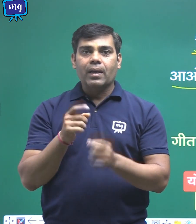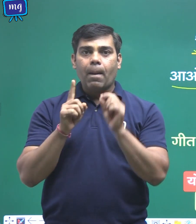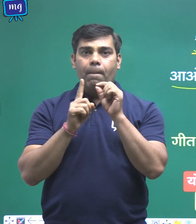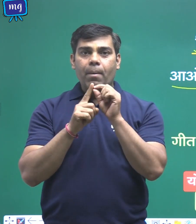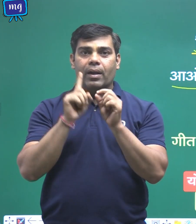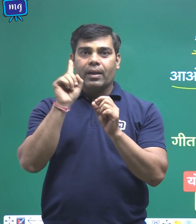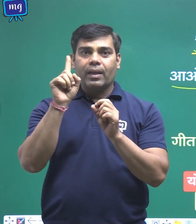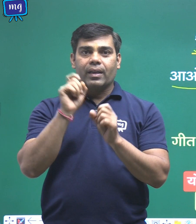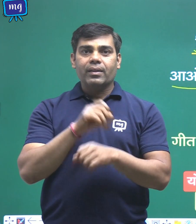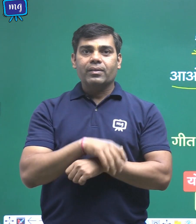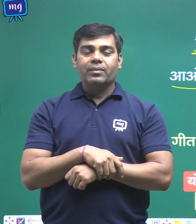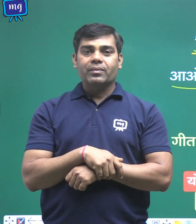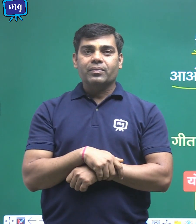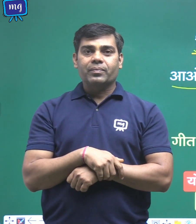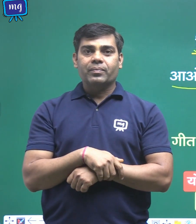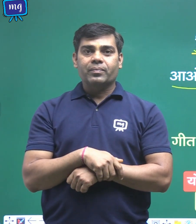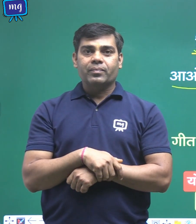भाग 1